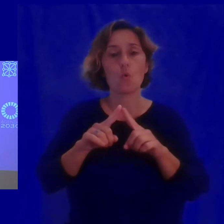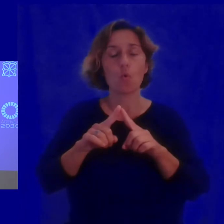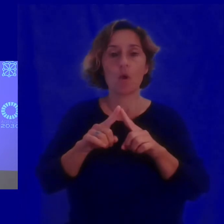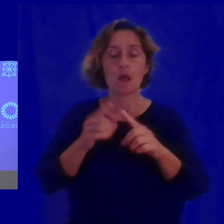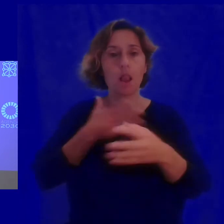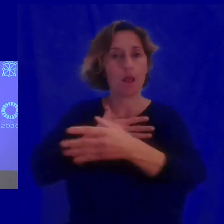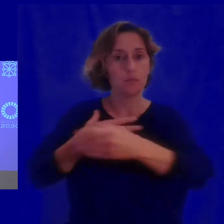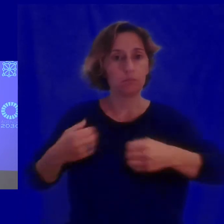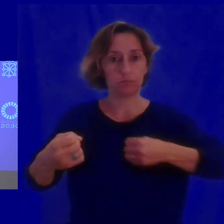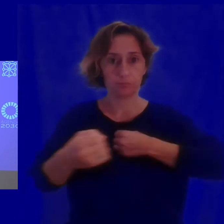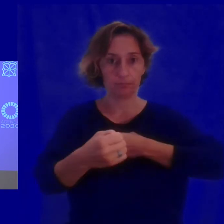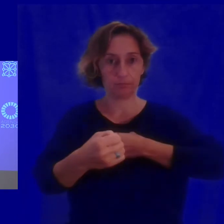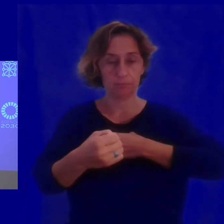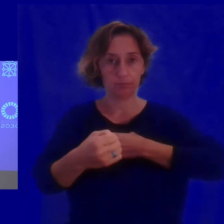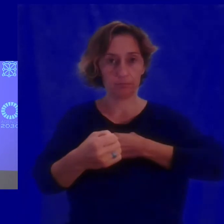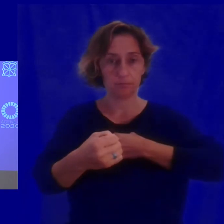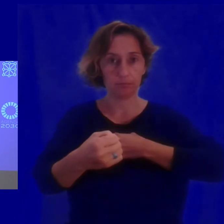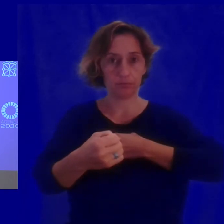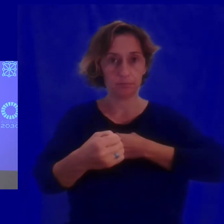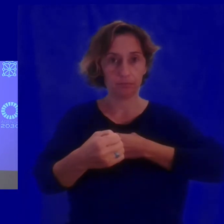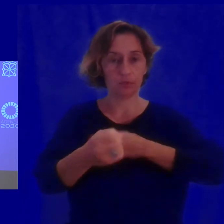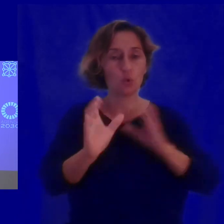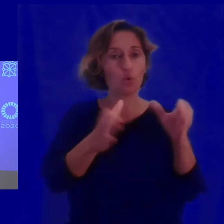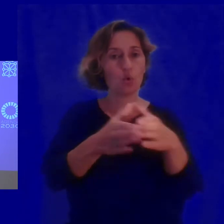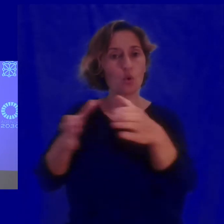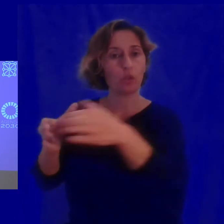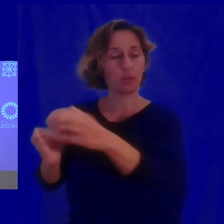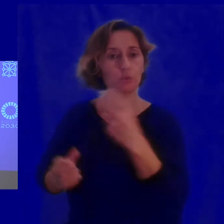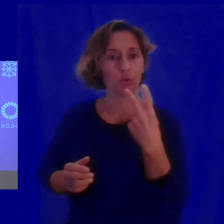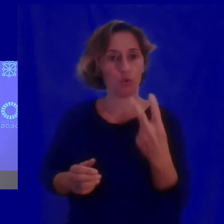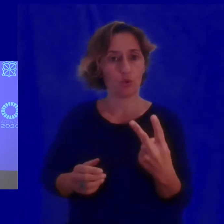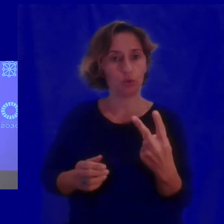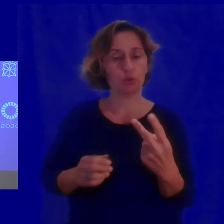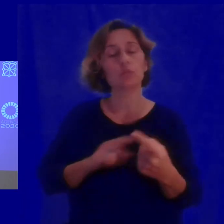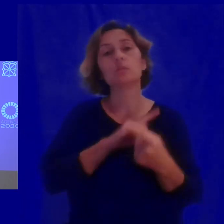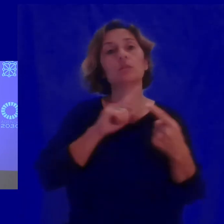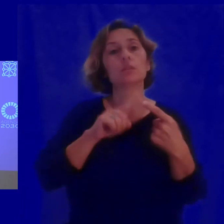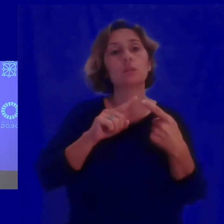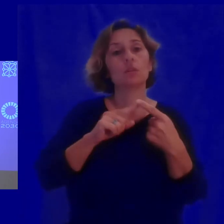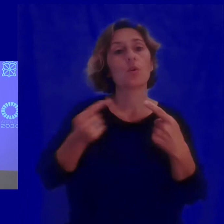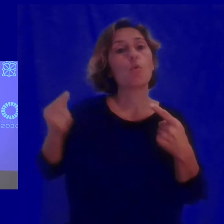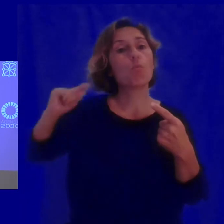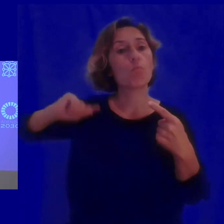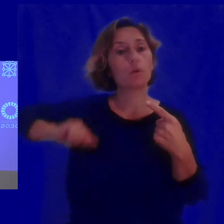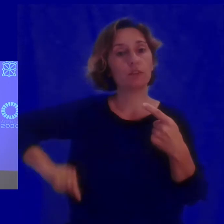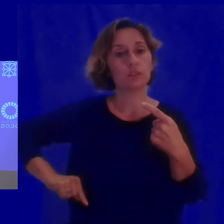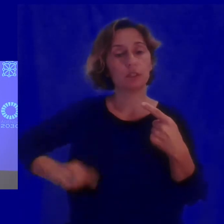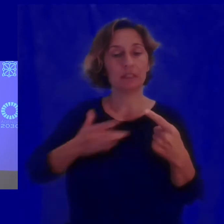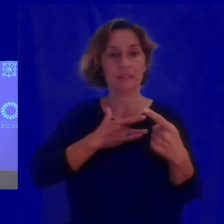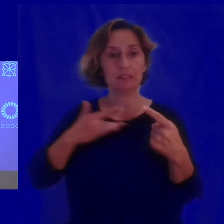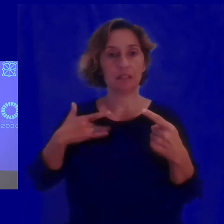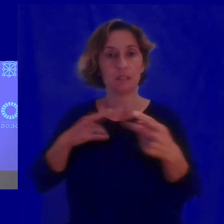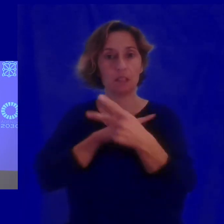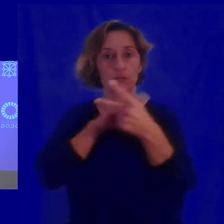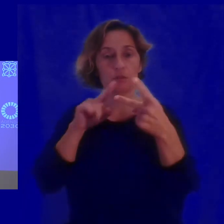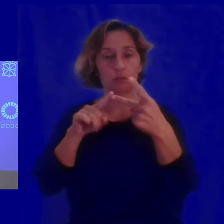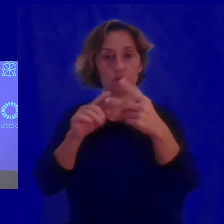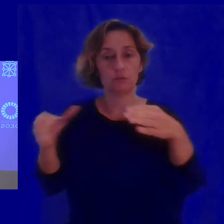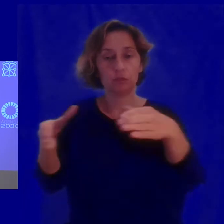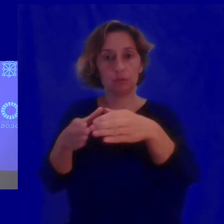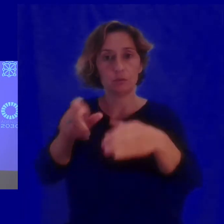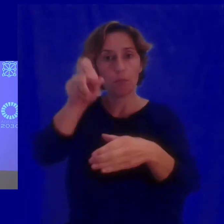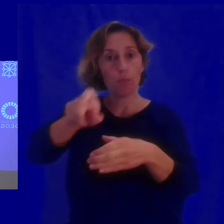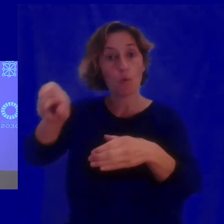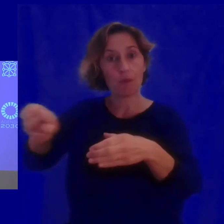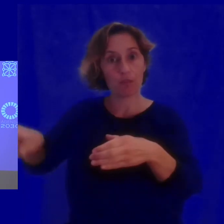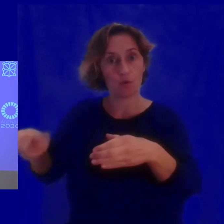decir, de ponernos en la piel de dos colectivos, de nuestros profesionales sanitarios y de la población en general.